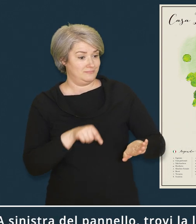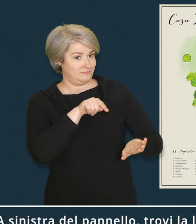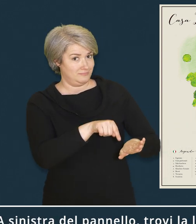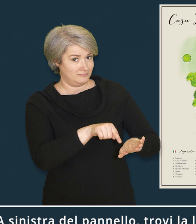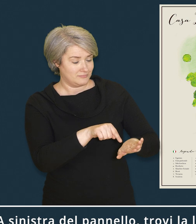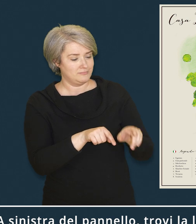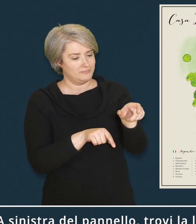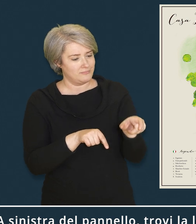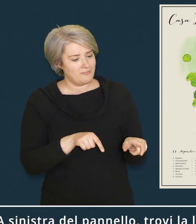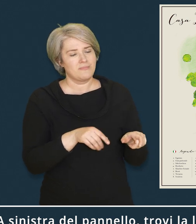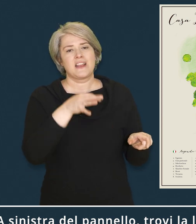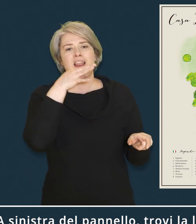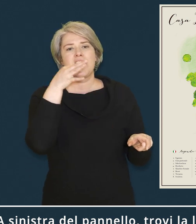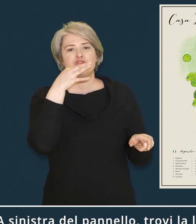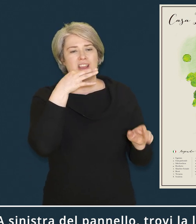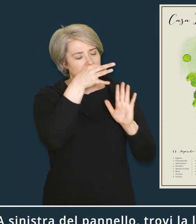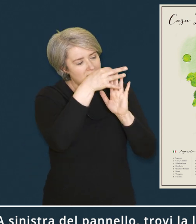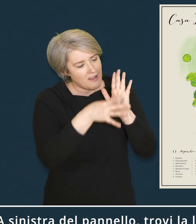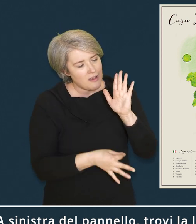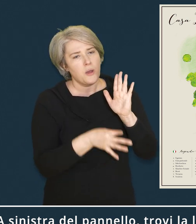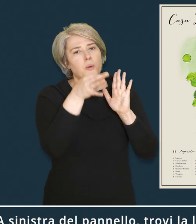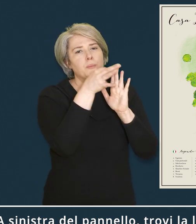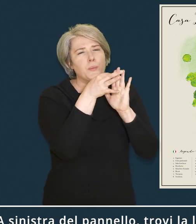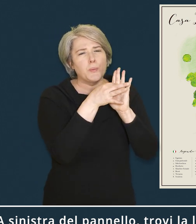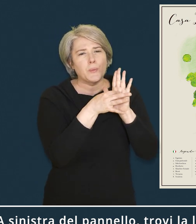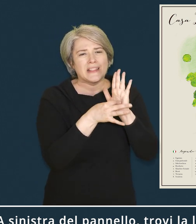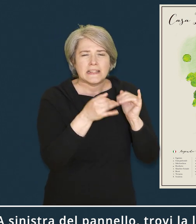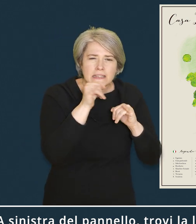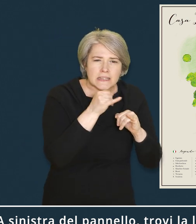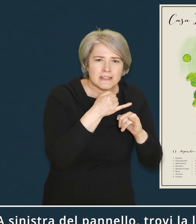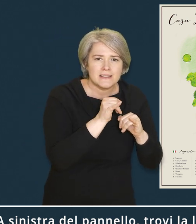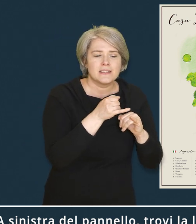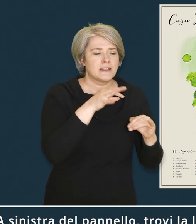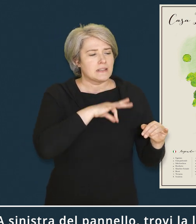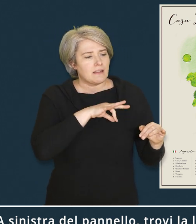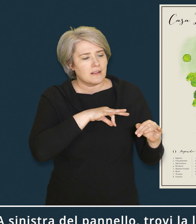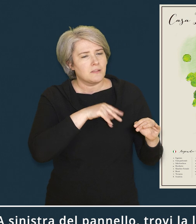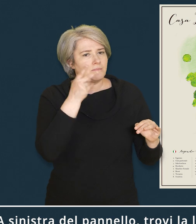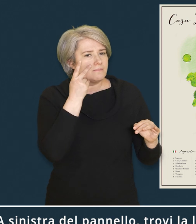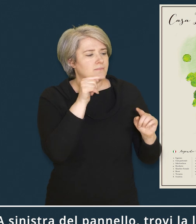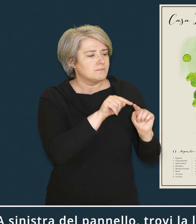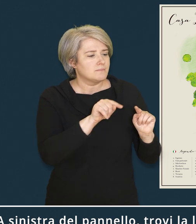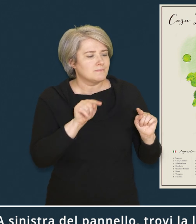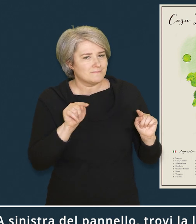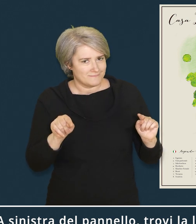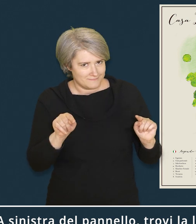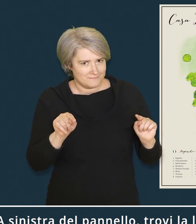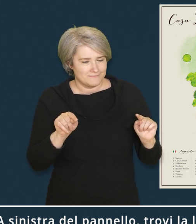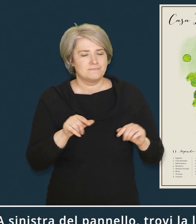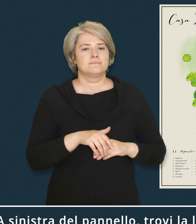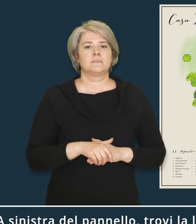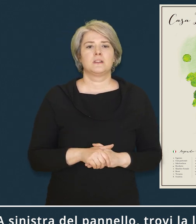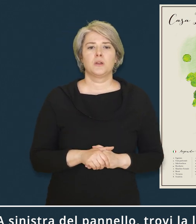A sinistra del pannello trovi la leggenda che elenca nel dettaglio i punti di interesse che potrai visitare e ascoltare